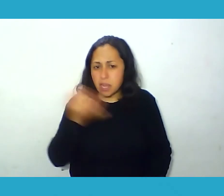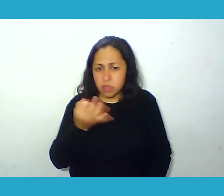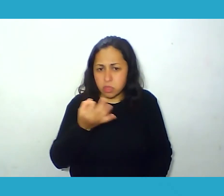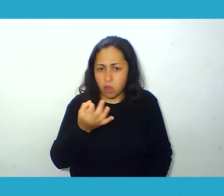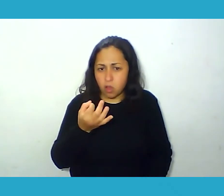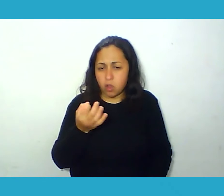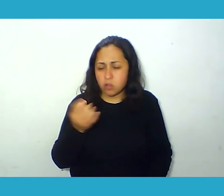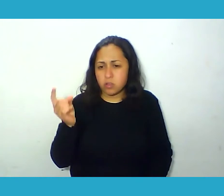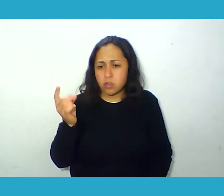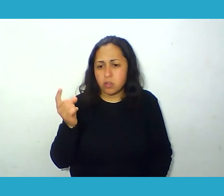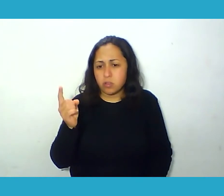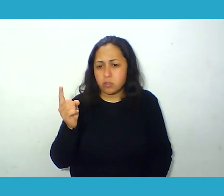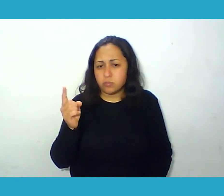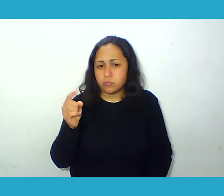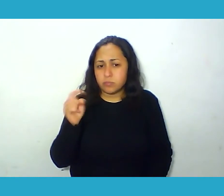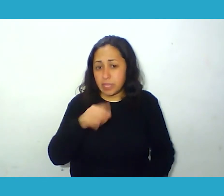obra